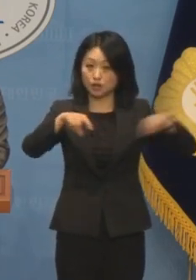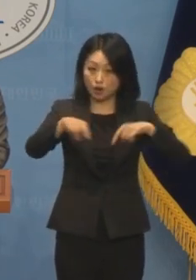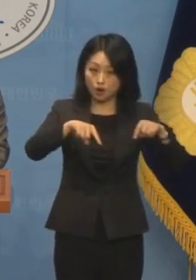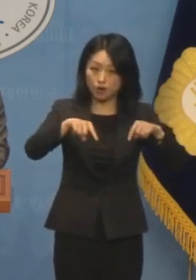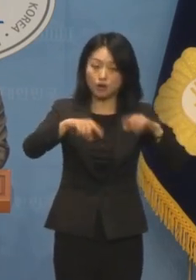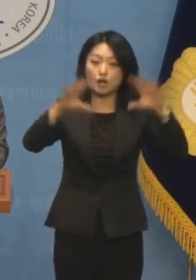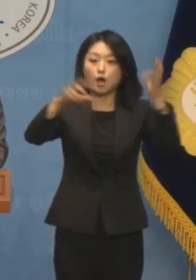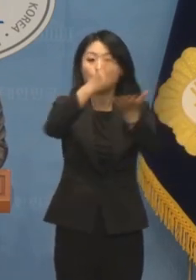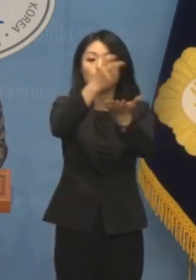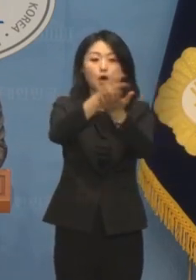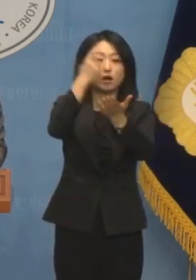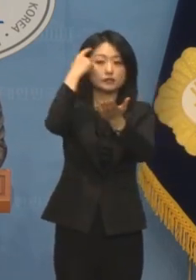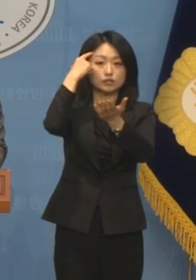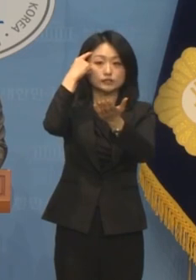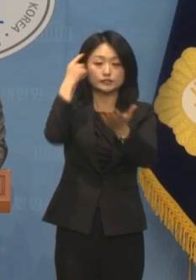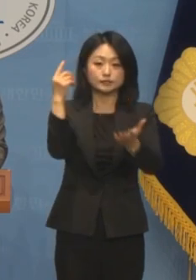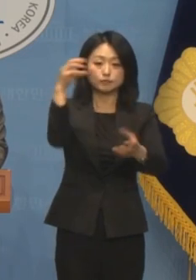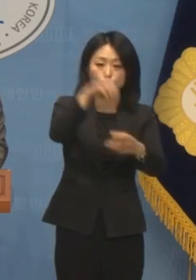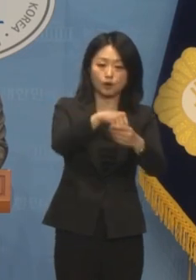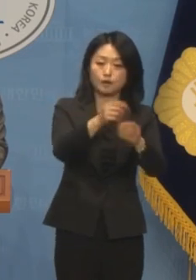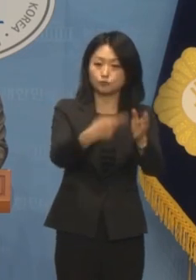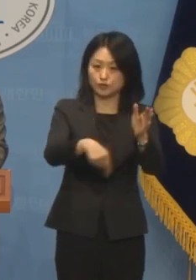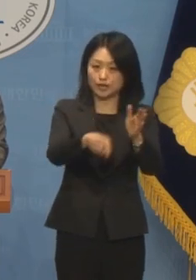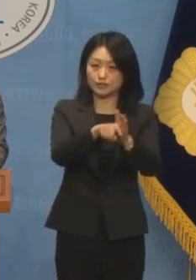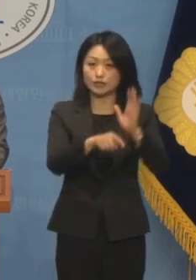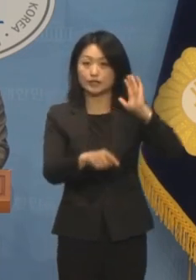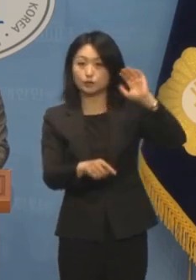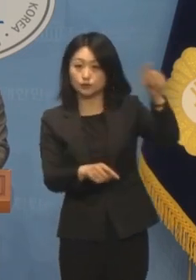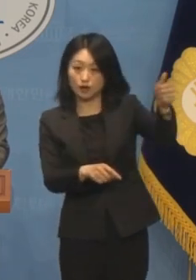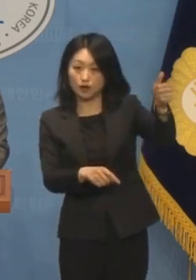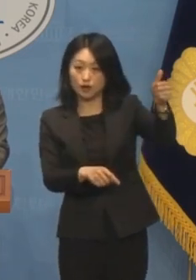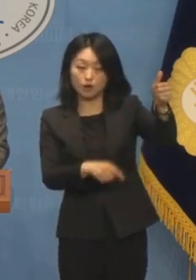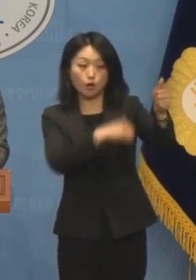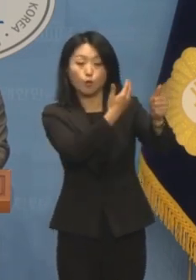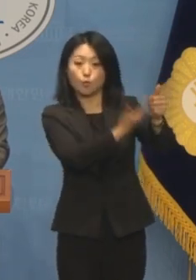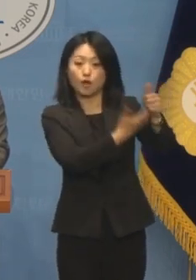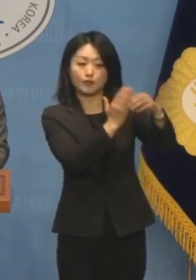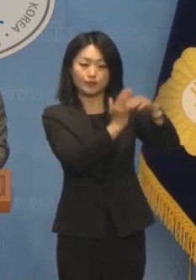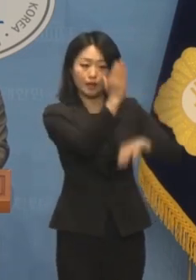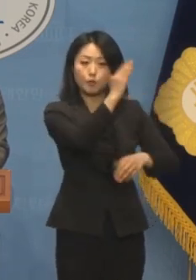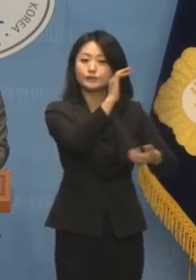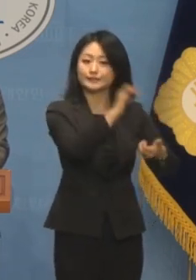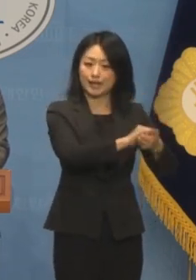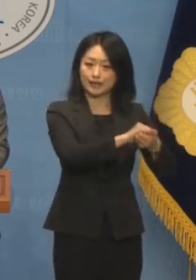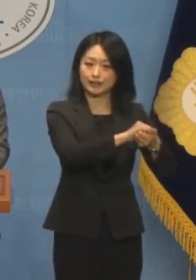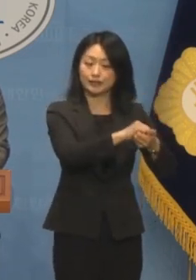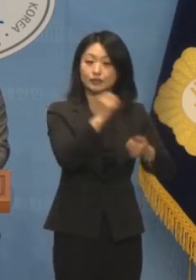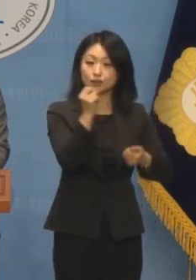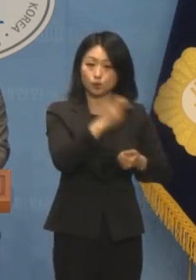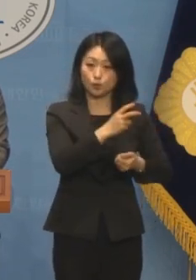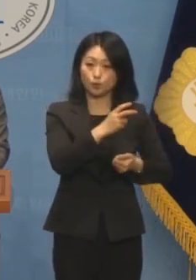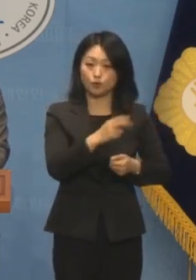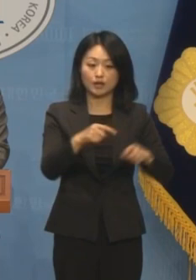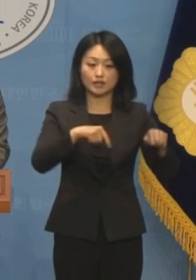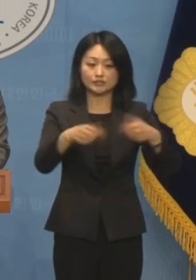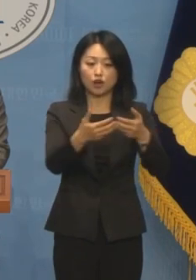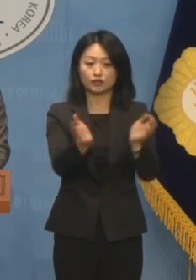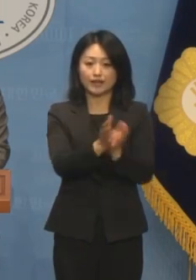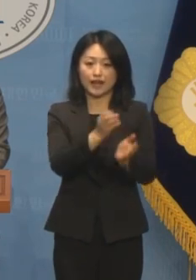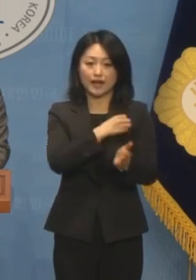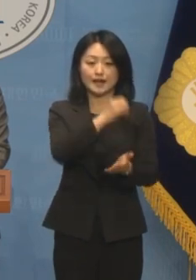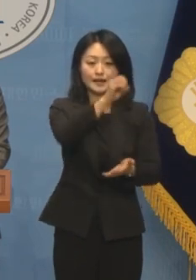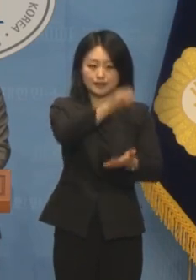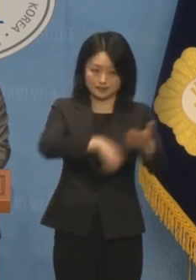헌법 정신을 제대로 구현하기 위해 대통령의 권한남용 제한과 무당적화는 반드시